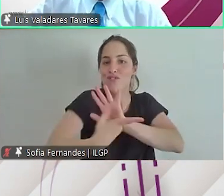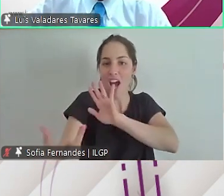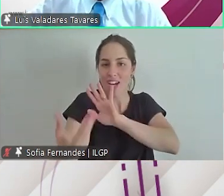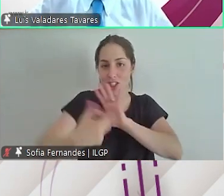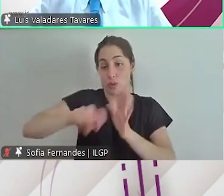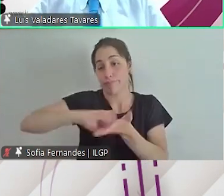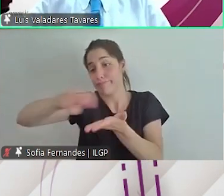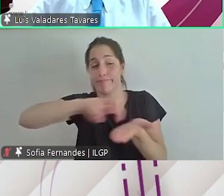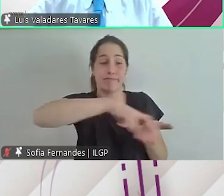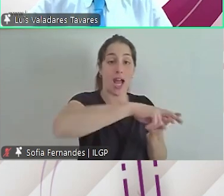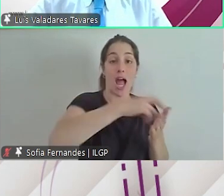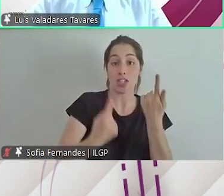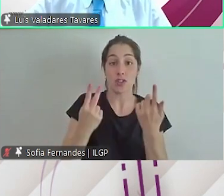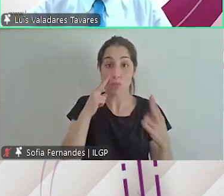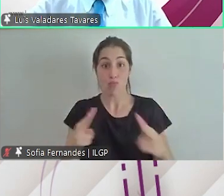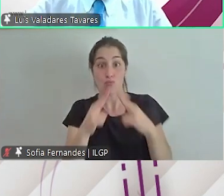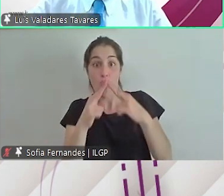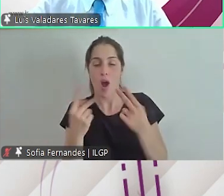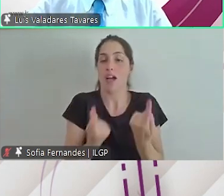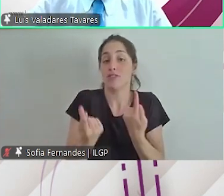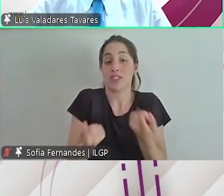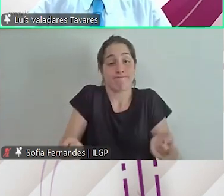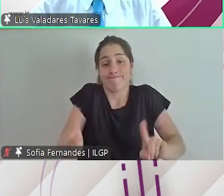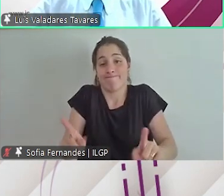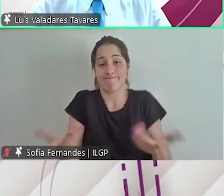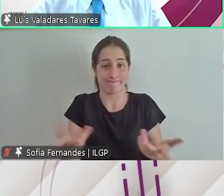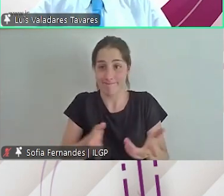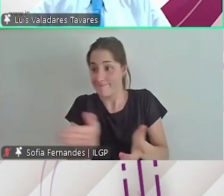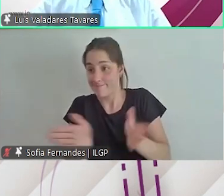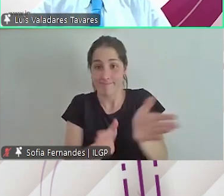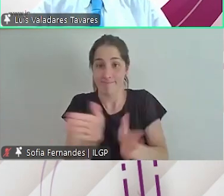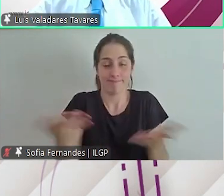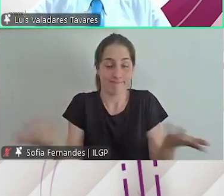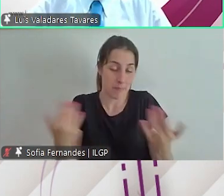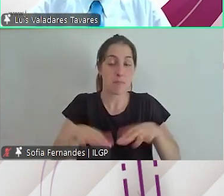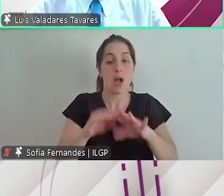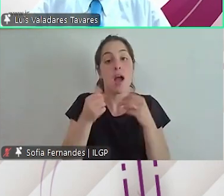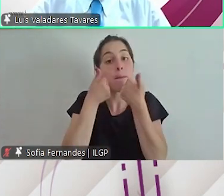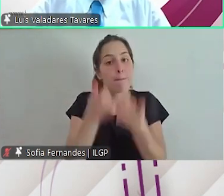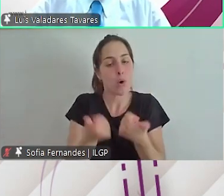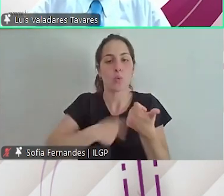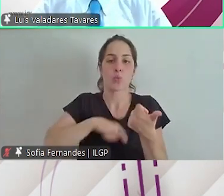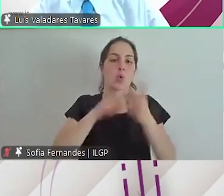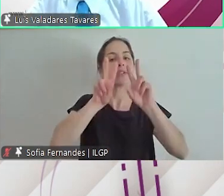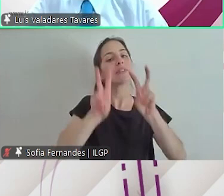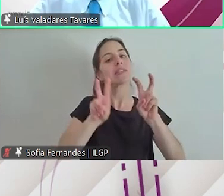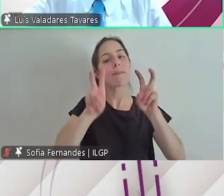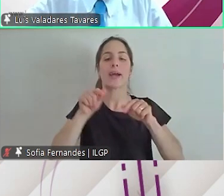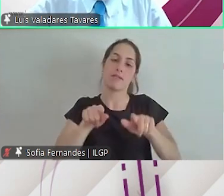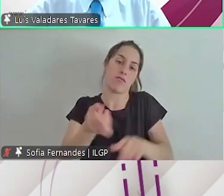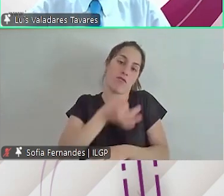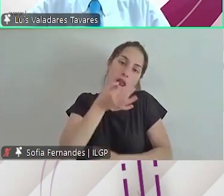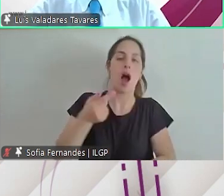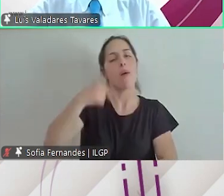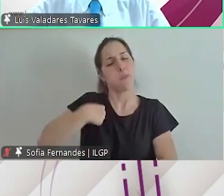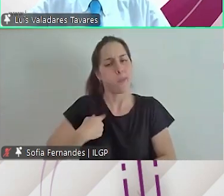seja assim. Mas é bom, é desejável que haja realmente aqui debates periódicos. Eu sei que hoje não é possível, mas